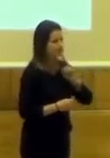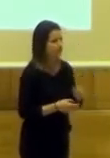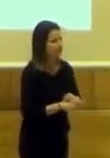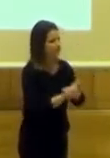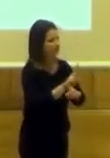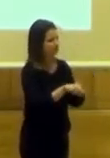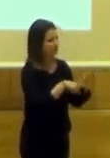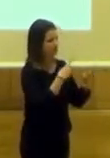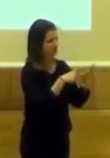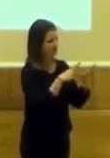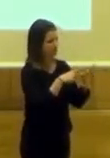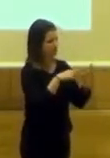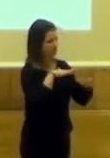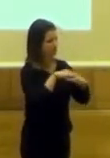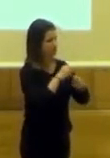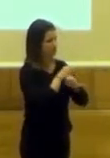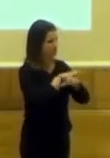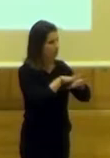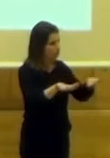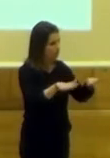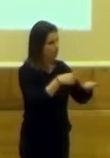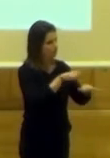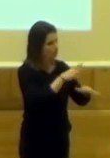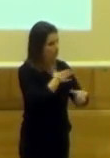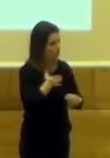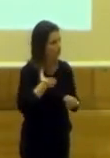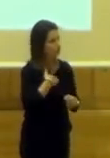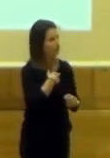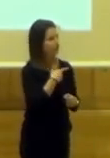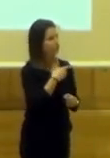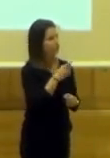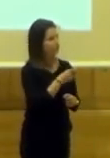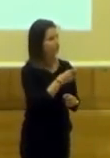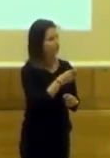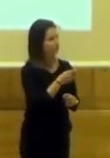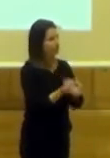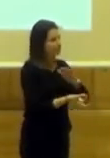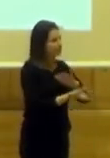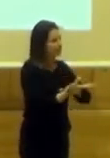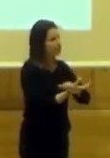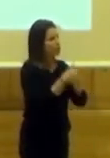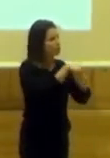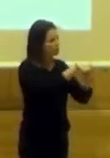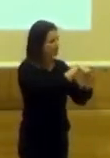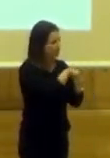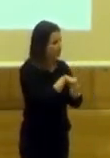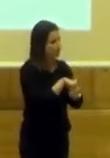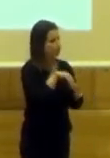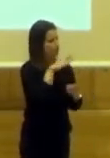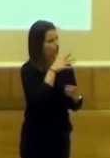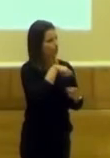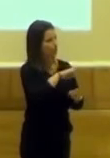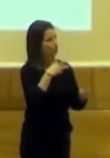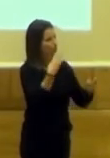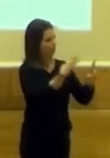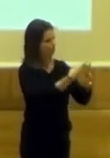La segunda acción de divulgación que perseguimos, bueno, pues pasa básicamente por la creación de contenidos a través